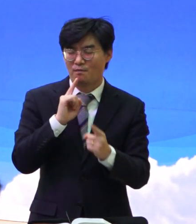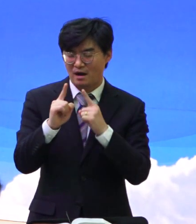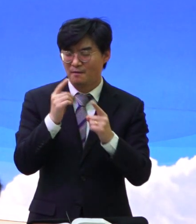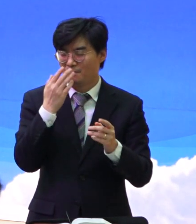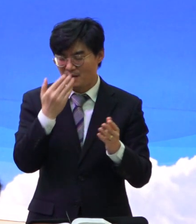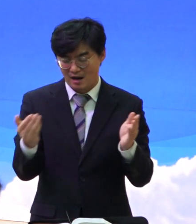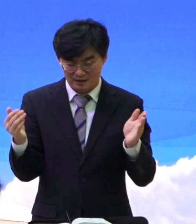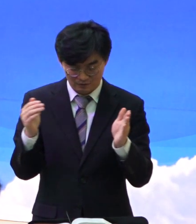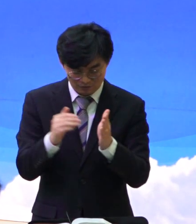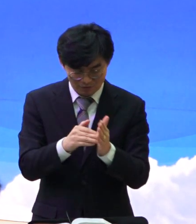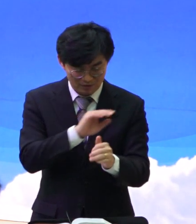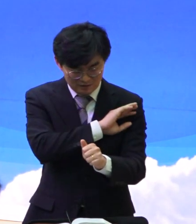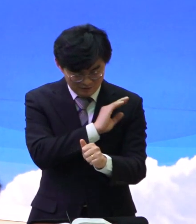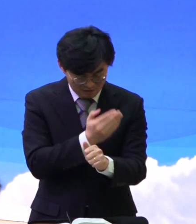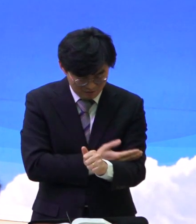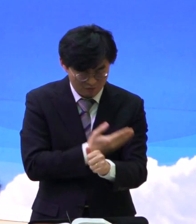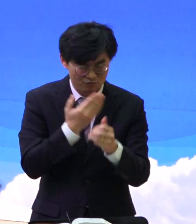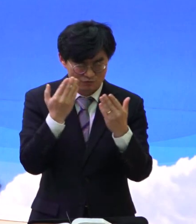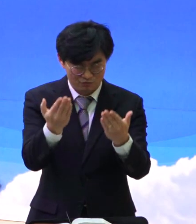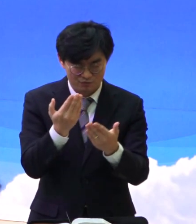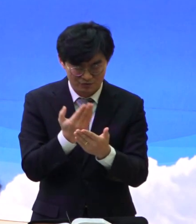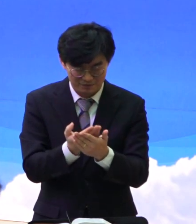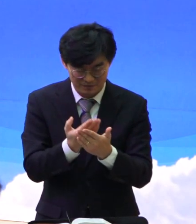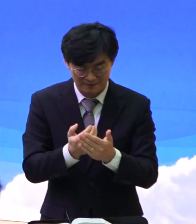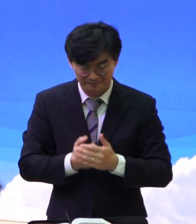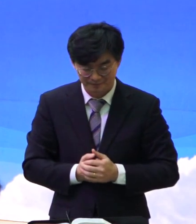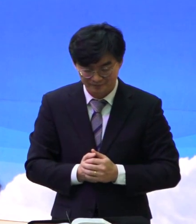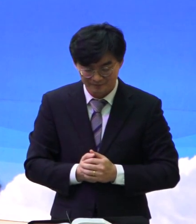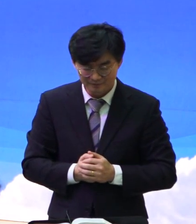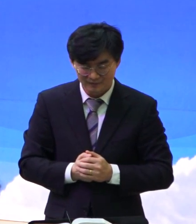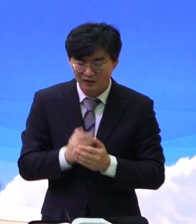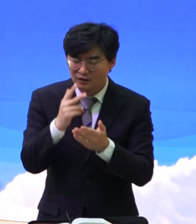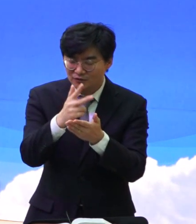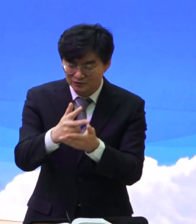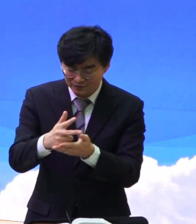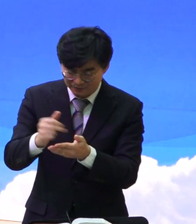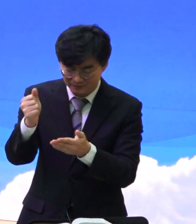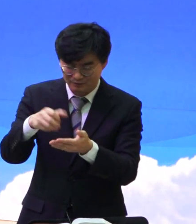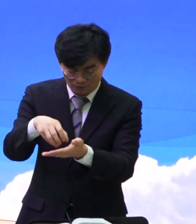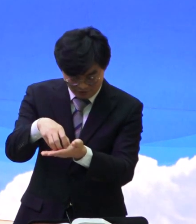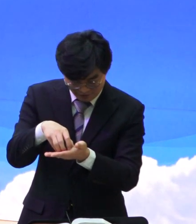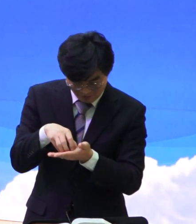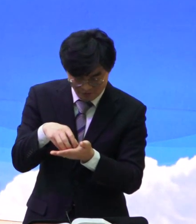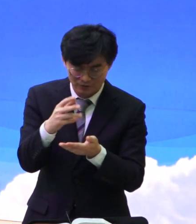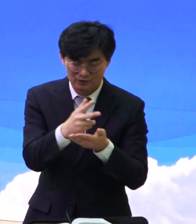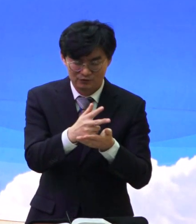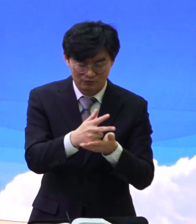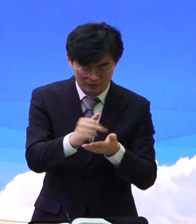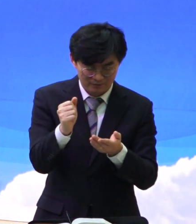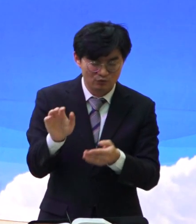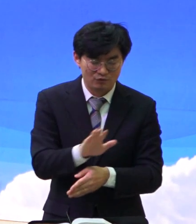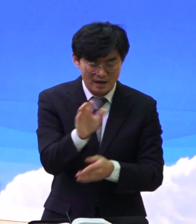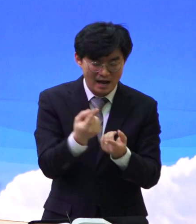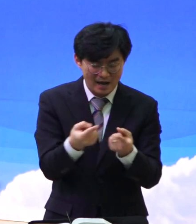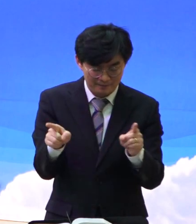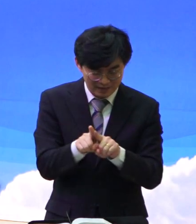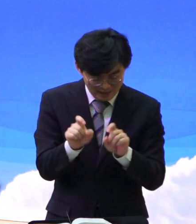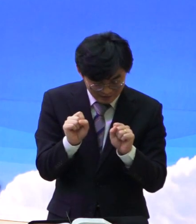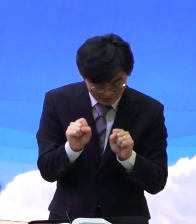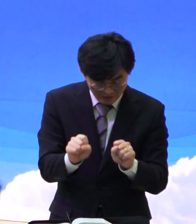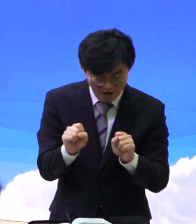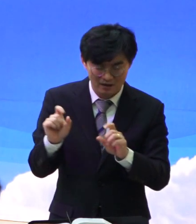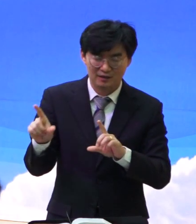우리 영천제일가족 다 되게 하여 주시옵소서. 그래서 주님을 모시고 또 주님께서 우리와 함께 하여 주셔서 삶